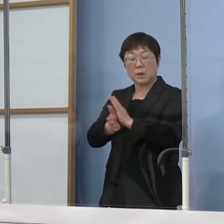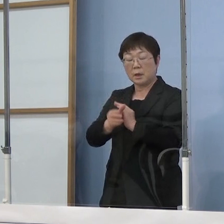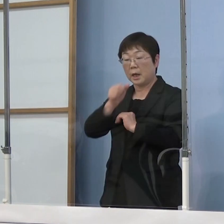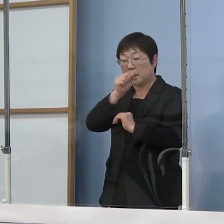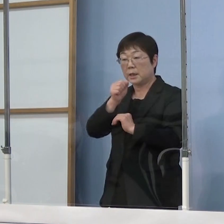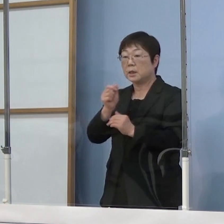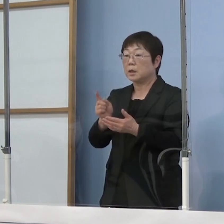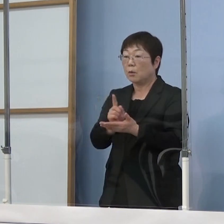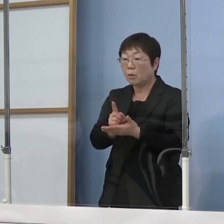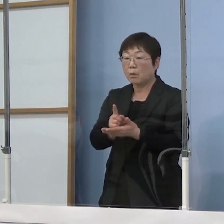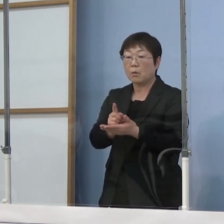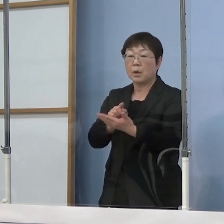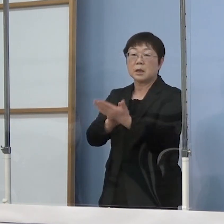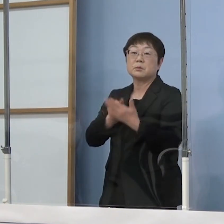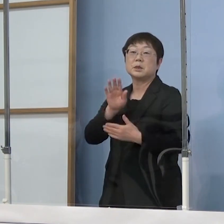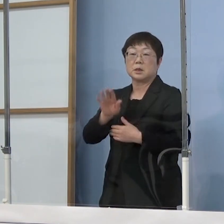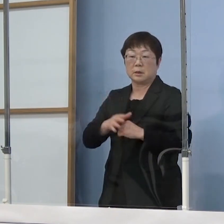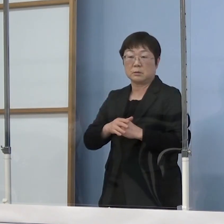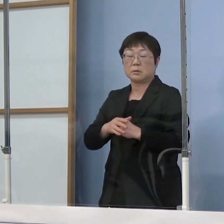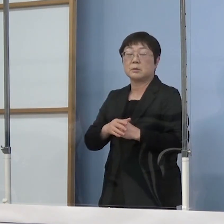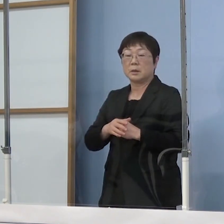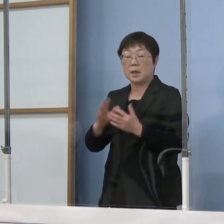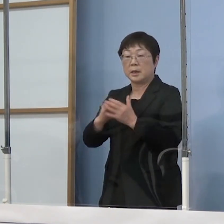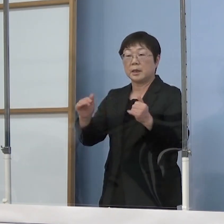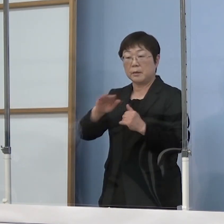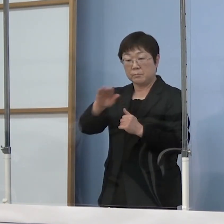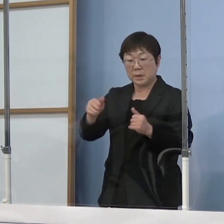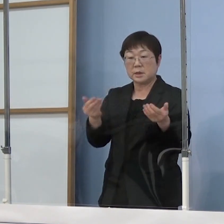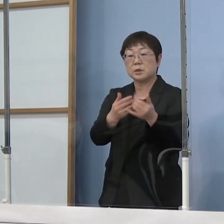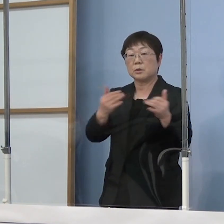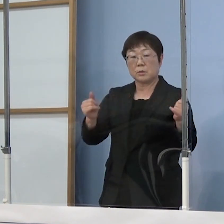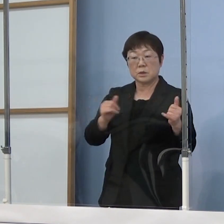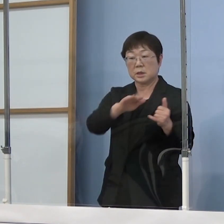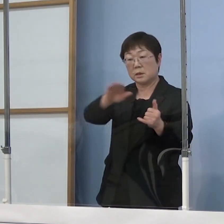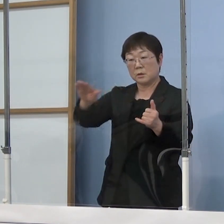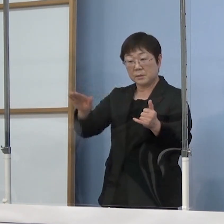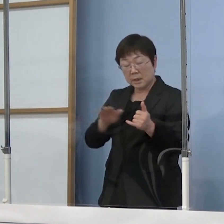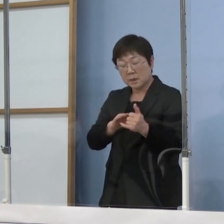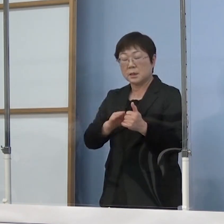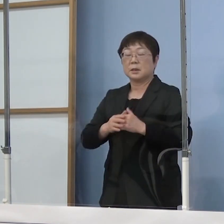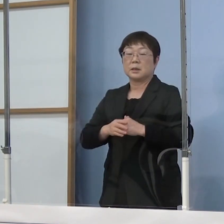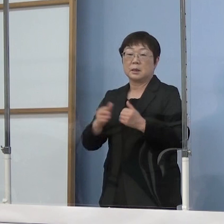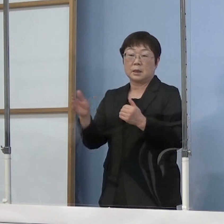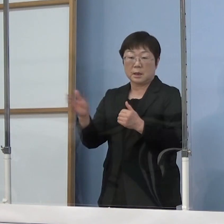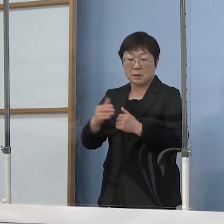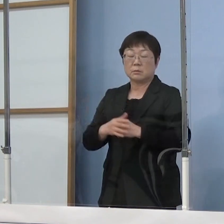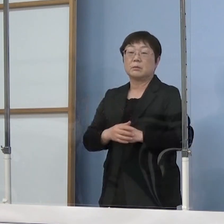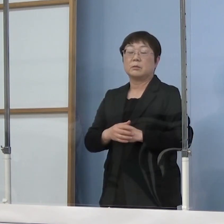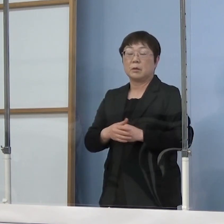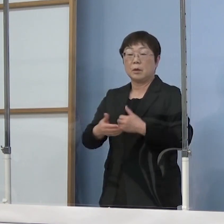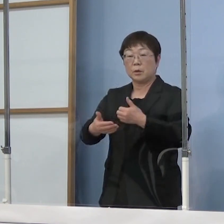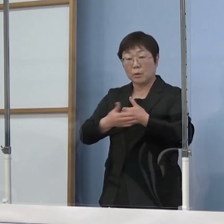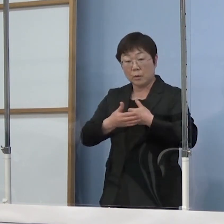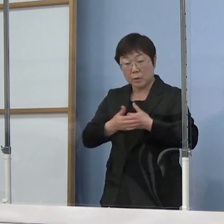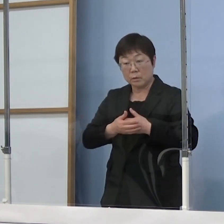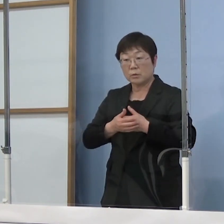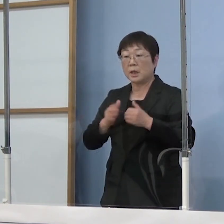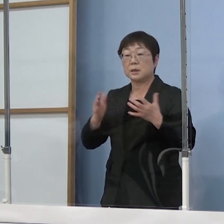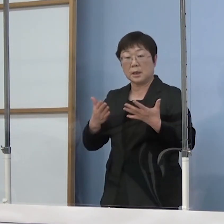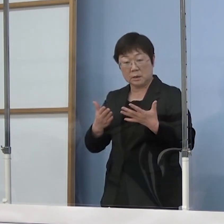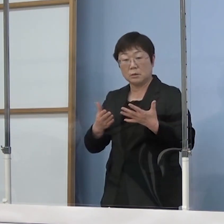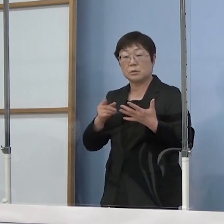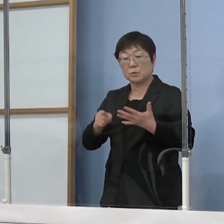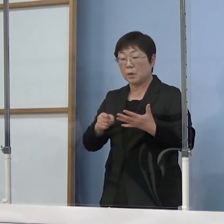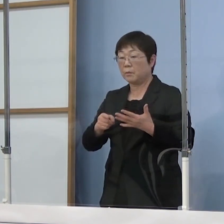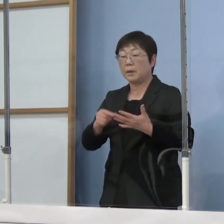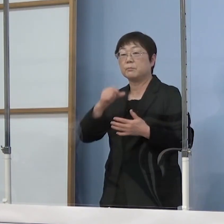向に向かっていると、これは県民の皆さん事業者の皆さん方のやはりご協力がなければこれは